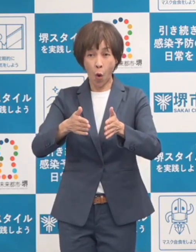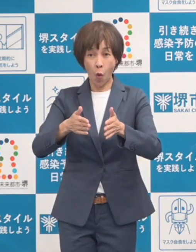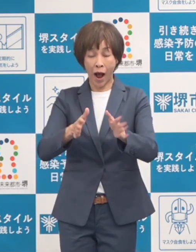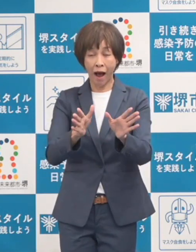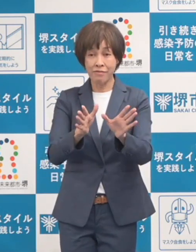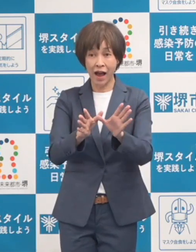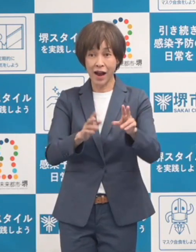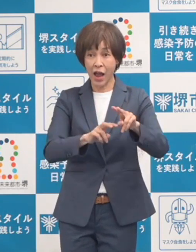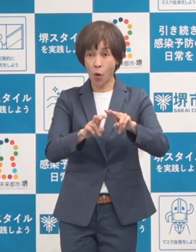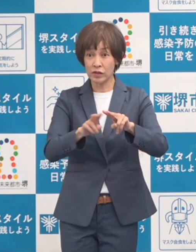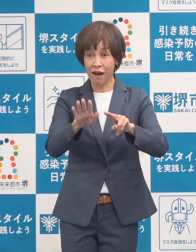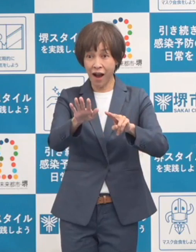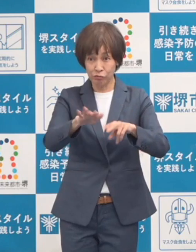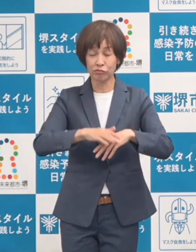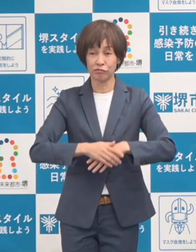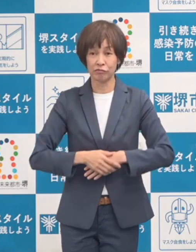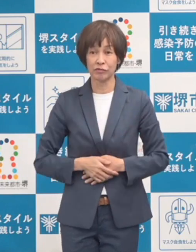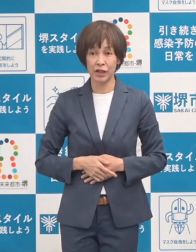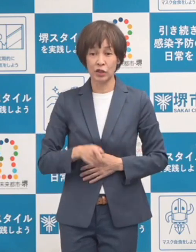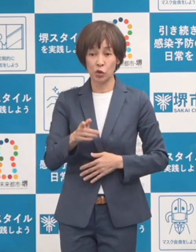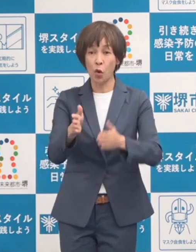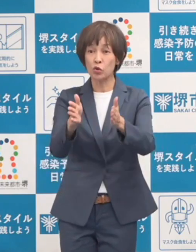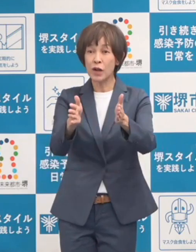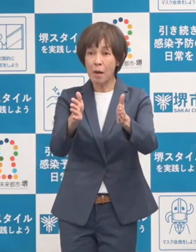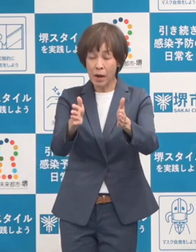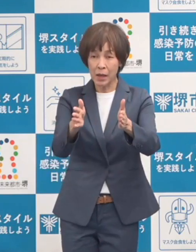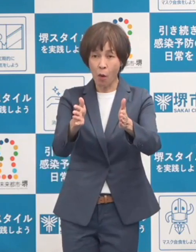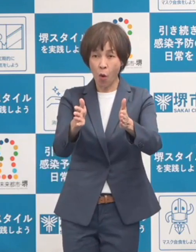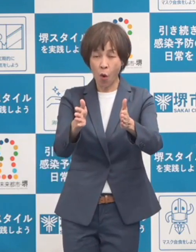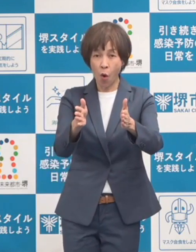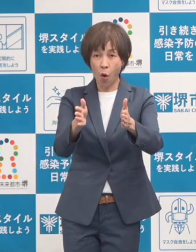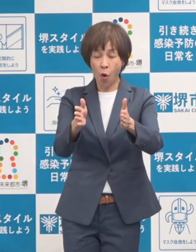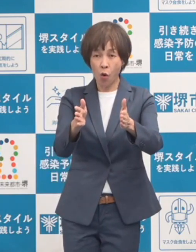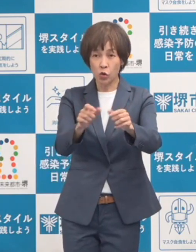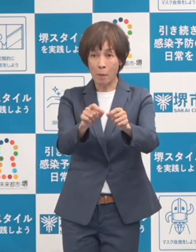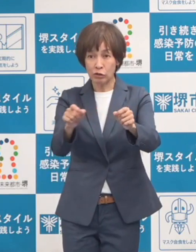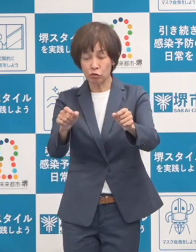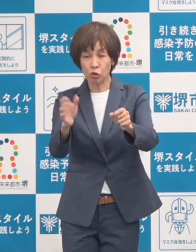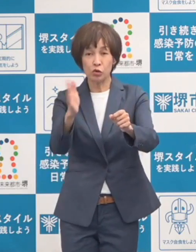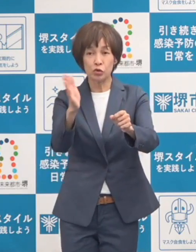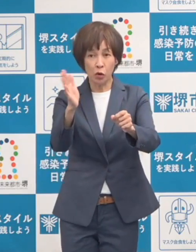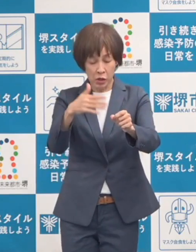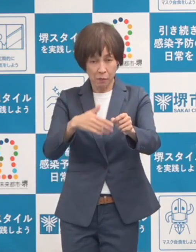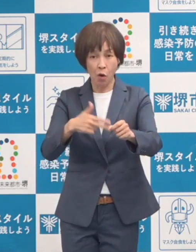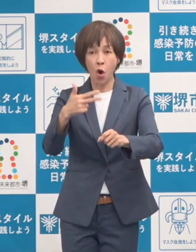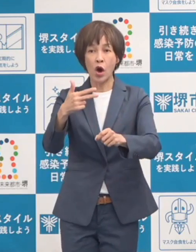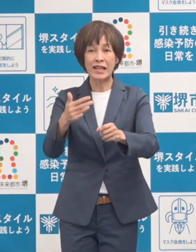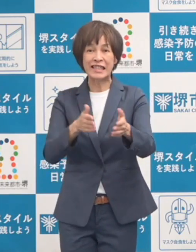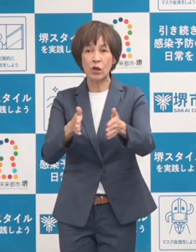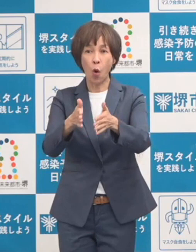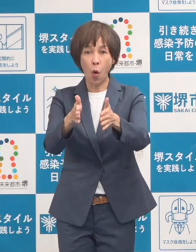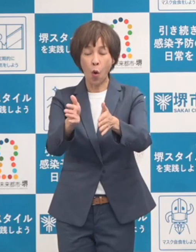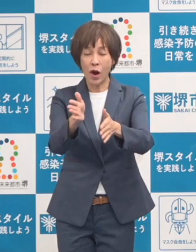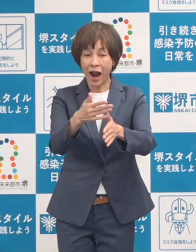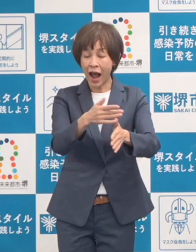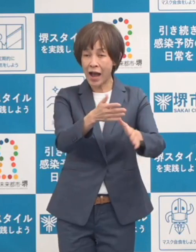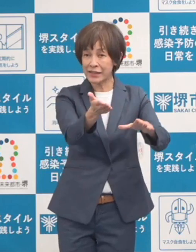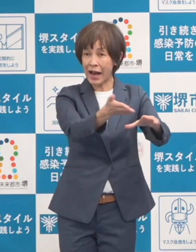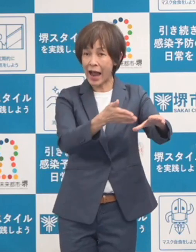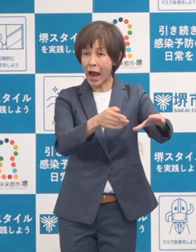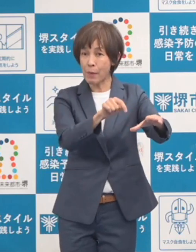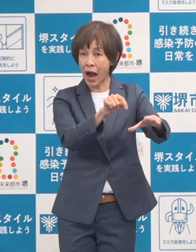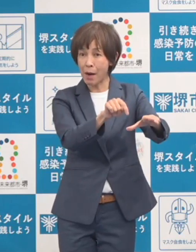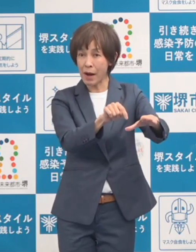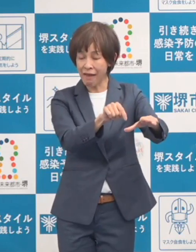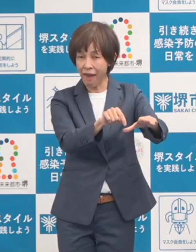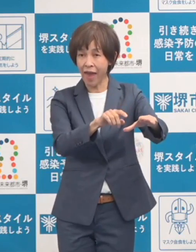その区間までも路線を引くというよりも、例えば七道駅から堺浜までの間に